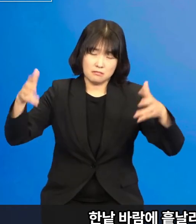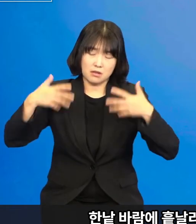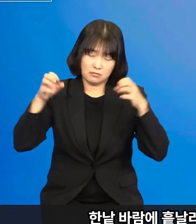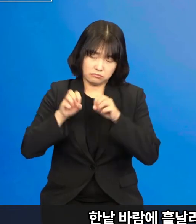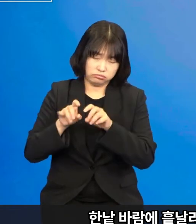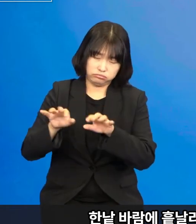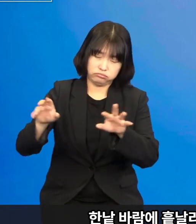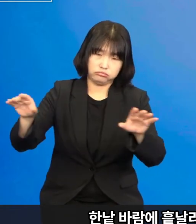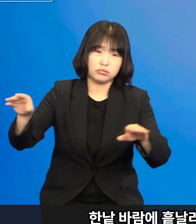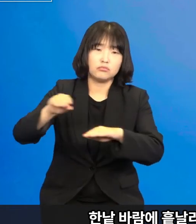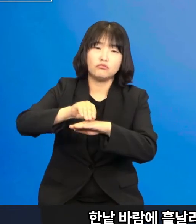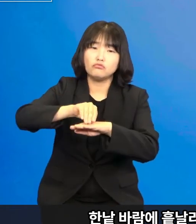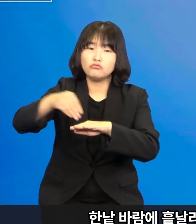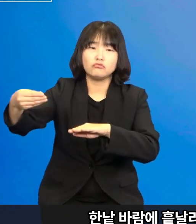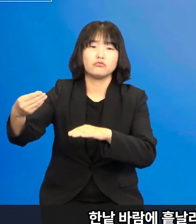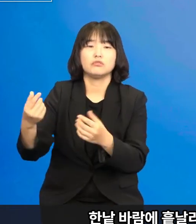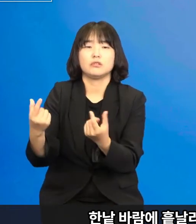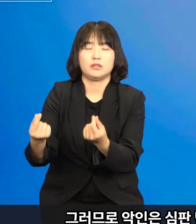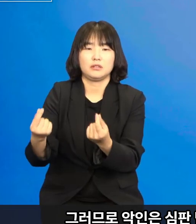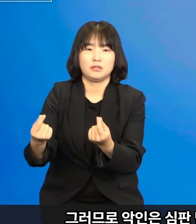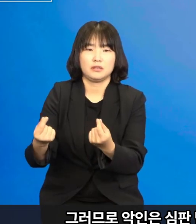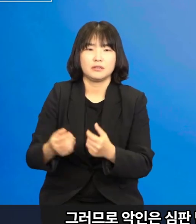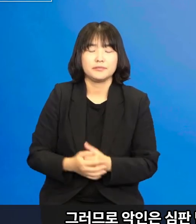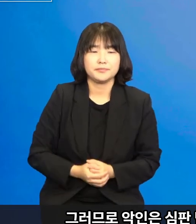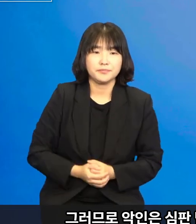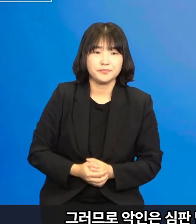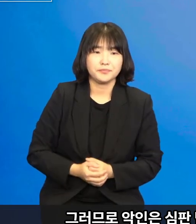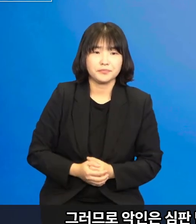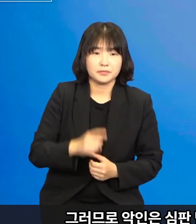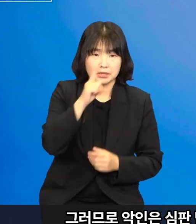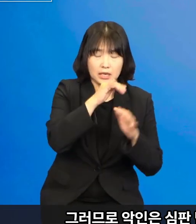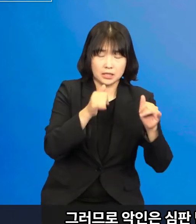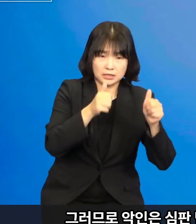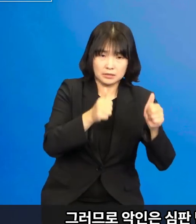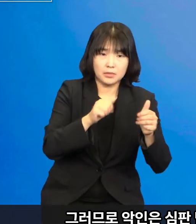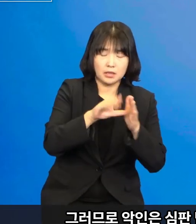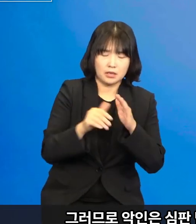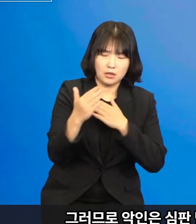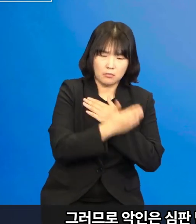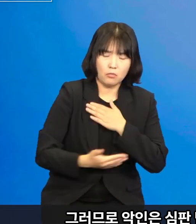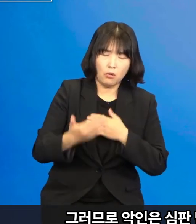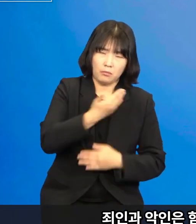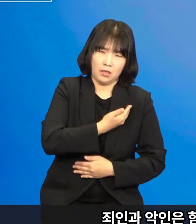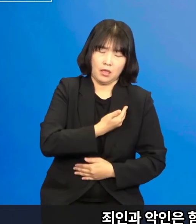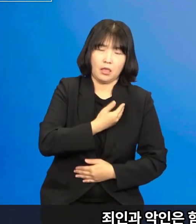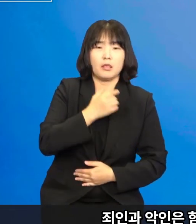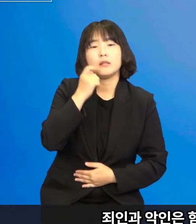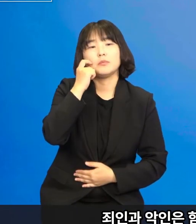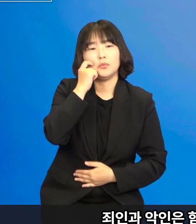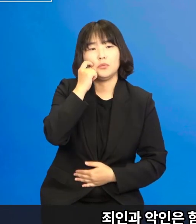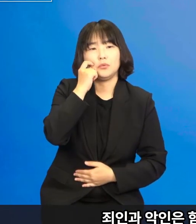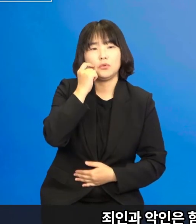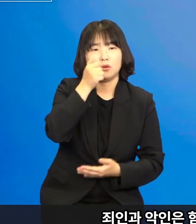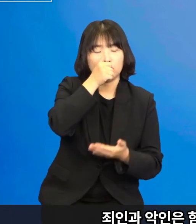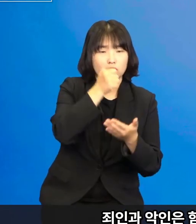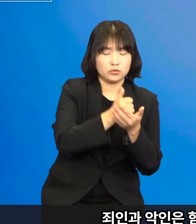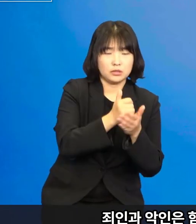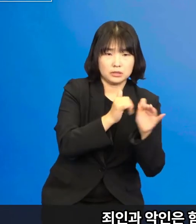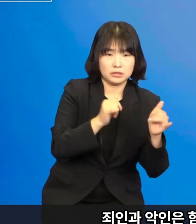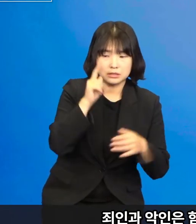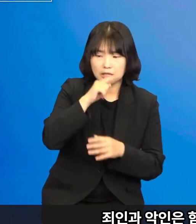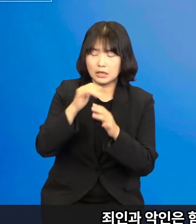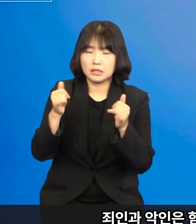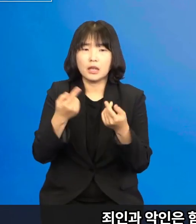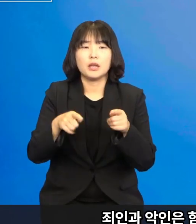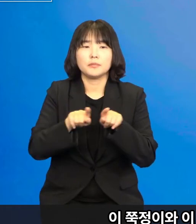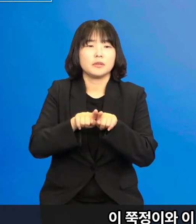흩날리는 쭉정이와 같다는 거예요. 그러므로 악인은 심판받을 때 몸을 가누지 못한답니다. 죄인과 악인은 함께할 수가